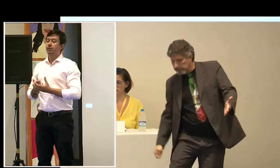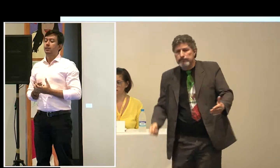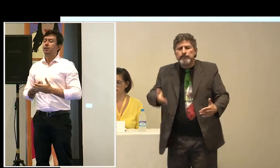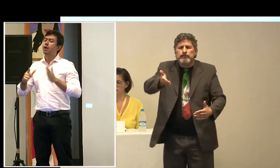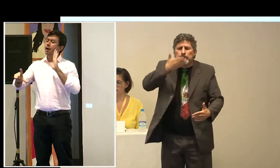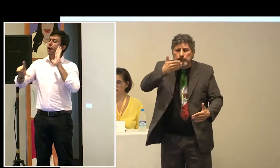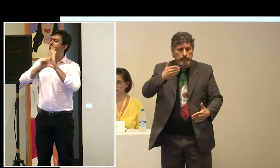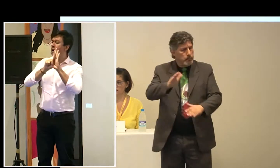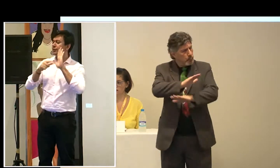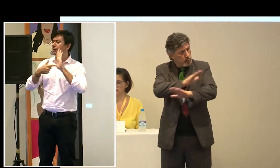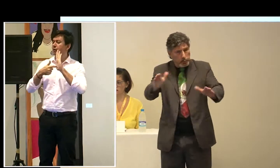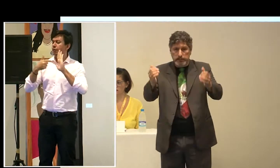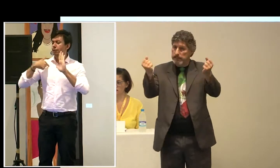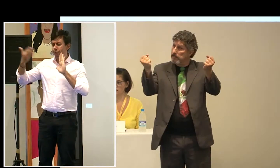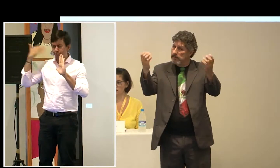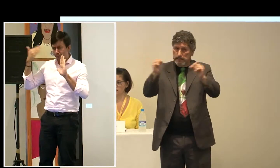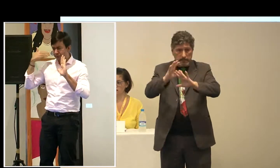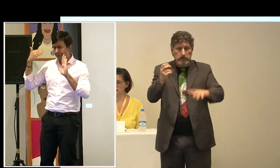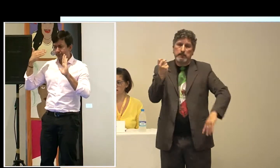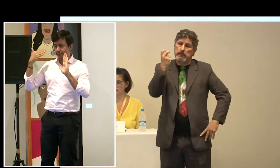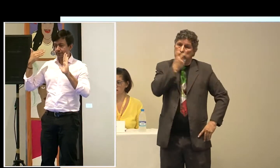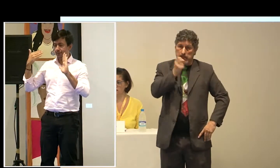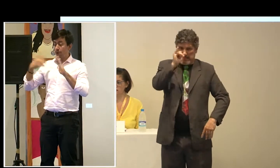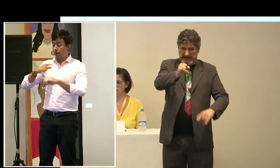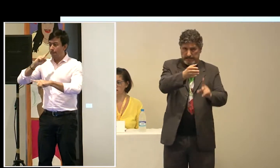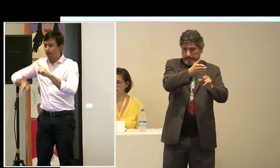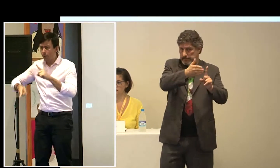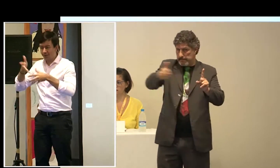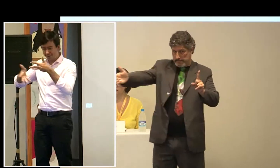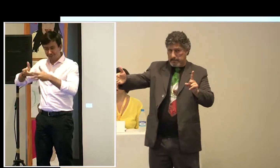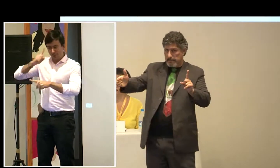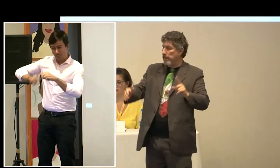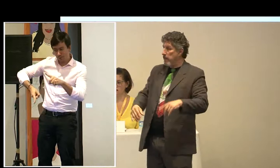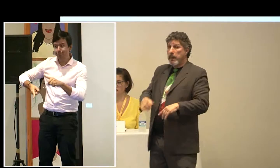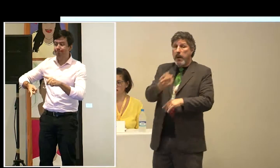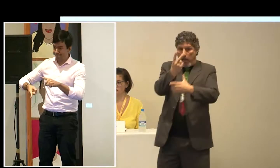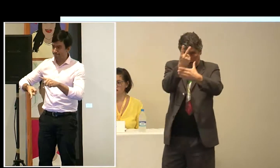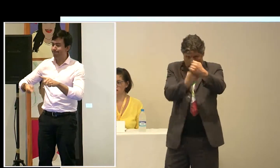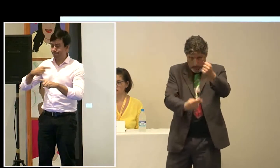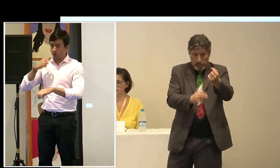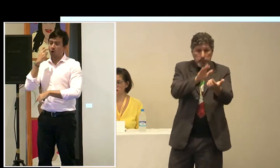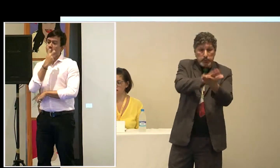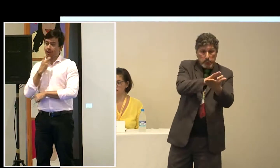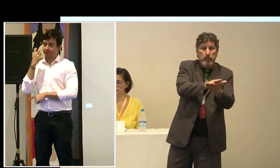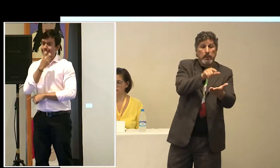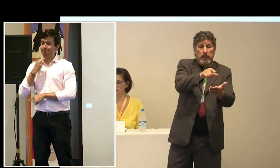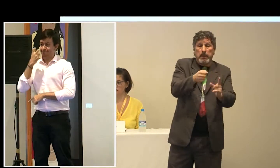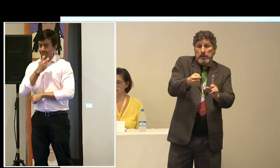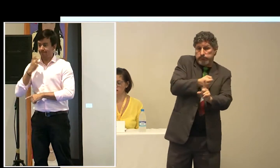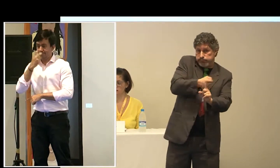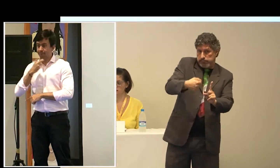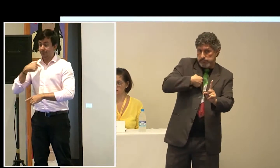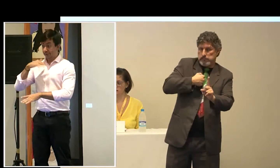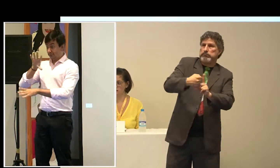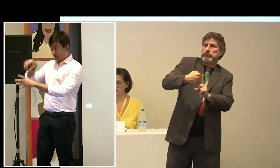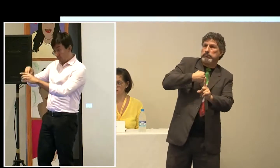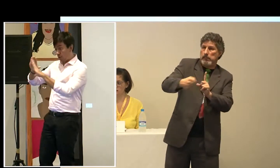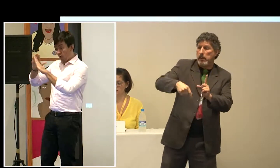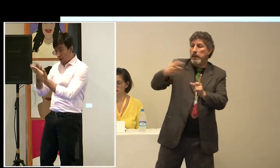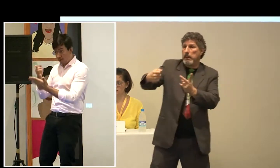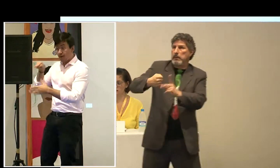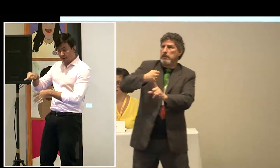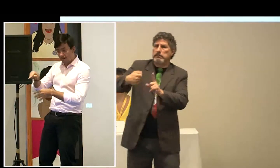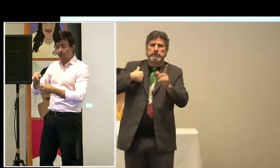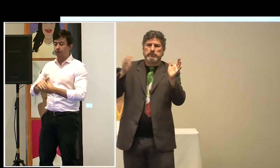Eu fui criado numa escola de ouvintes onde eu não usava a língua de sinais, porque nessa época a língua de sinais era proibida e